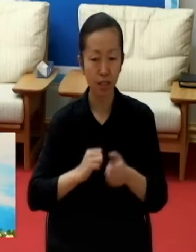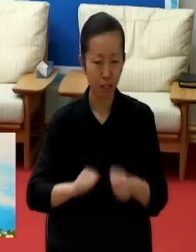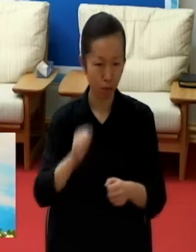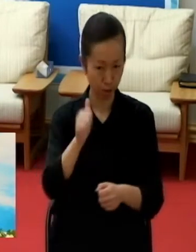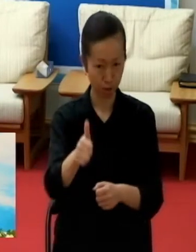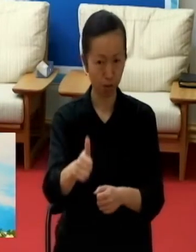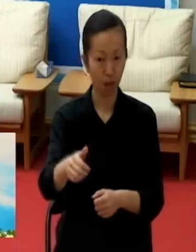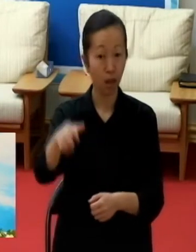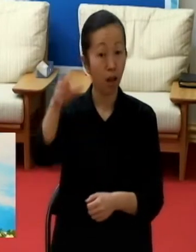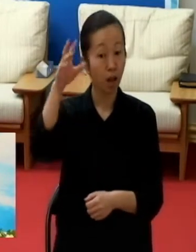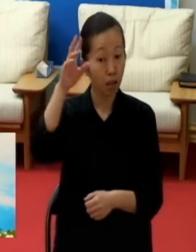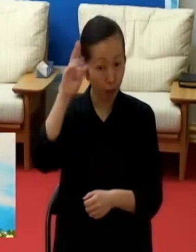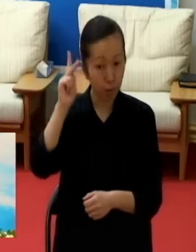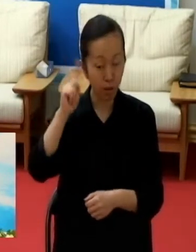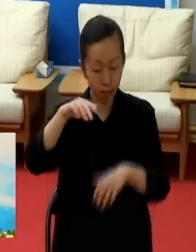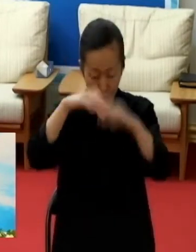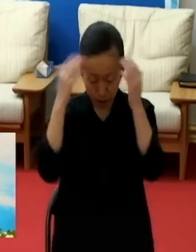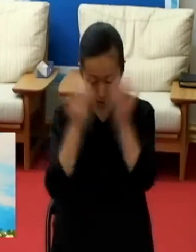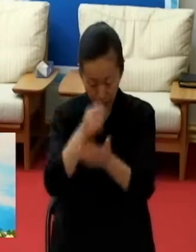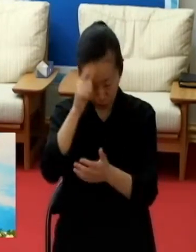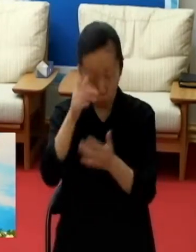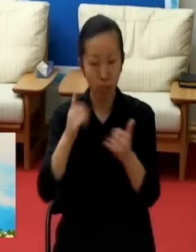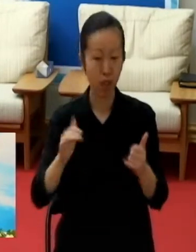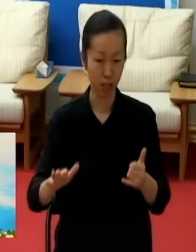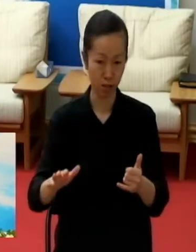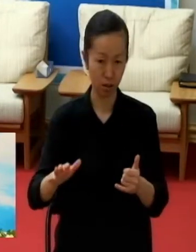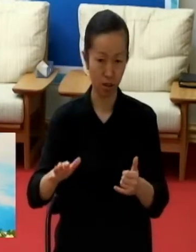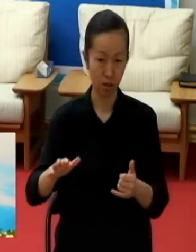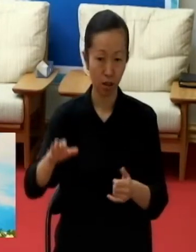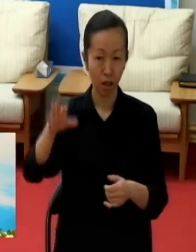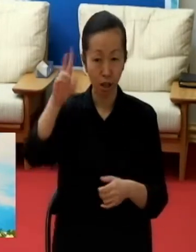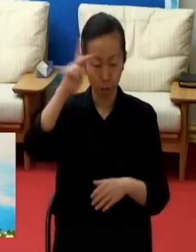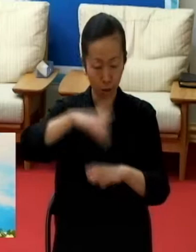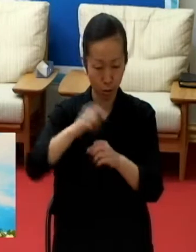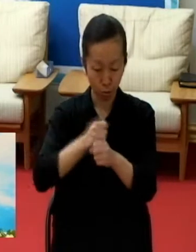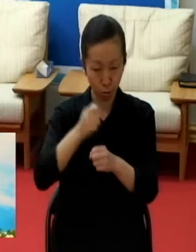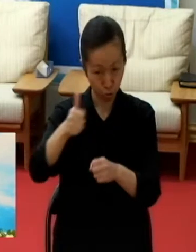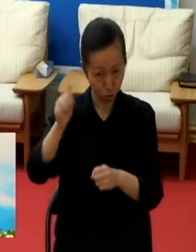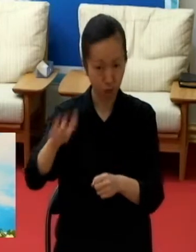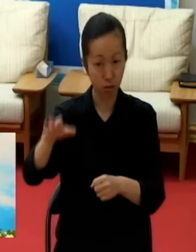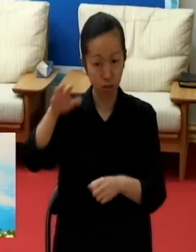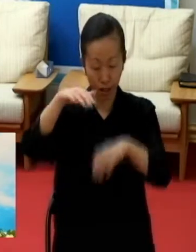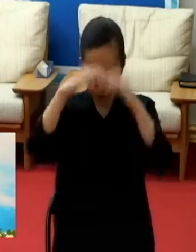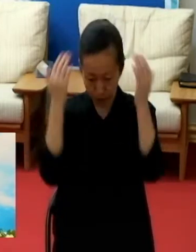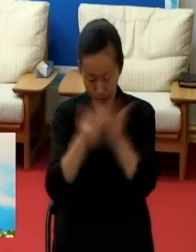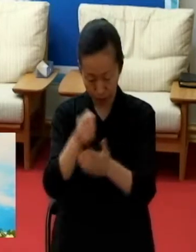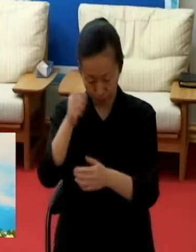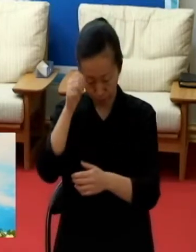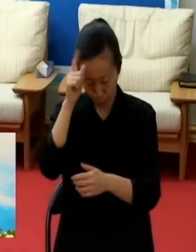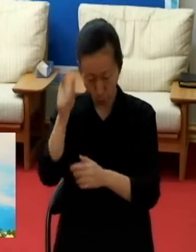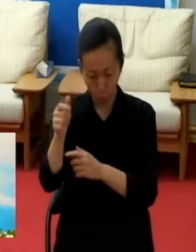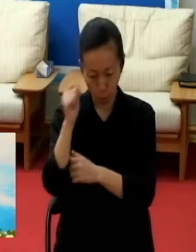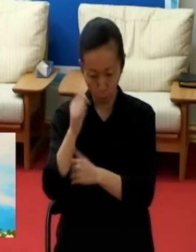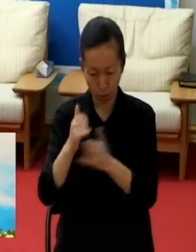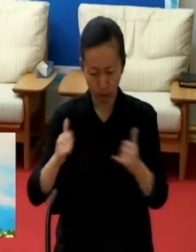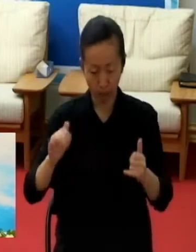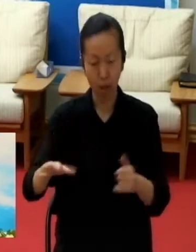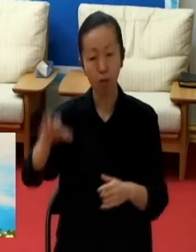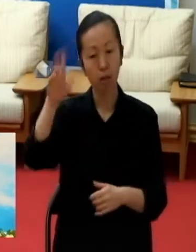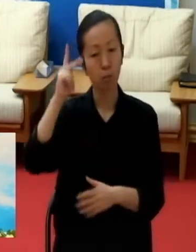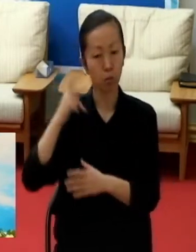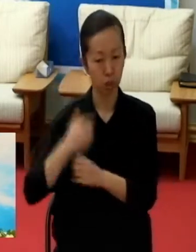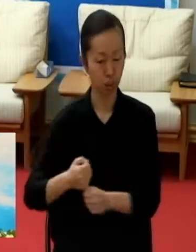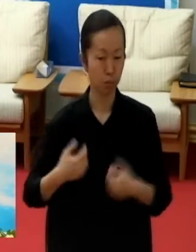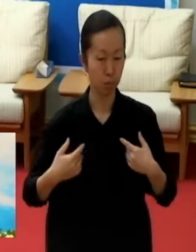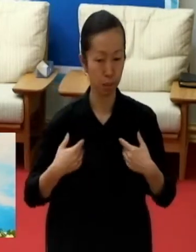神様として信じなさい。 전능하신 하나님을 믿어라. 全能なる神を信じなさい。 그 문제보다가 사건보다가 능하신 하나님의